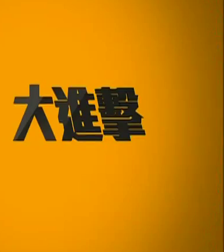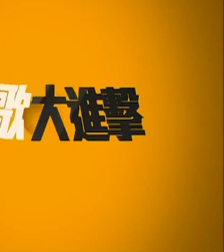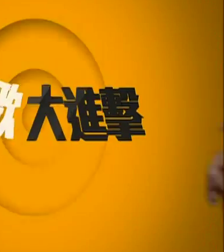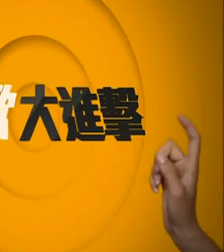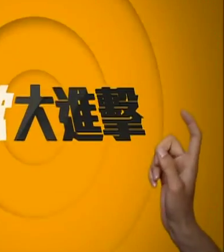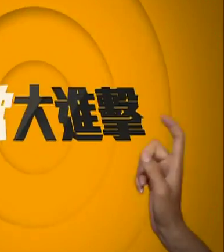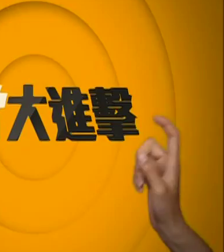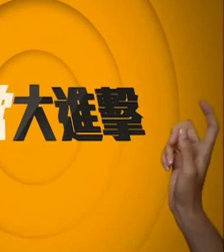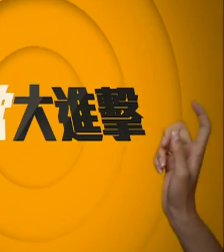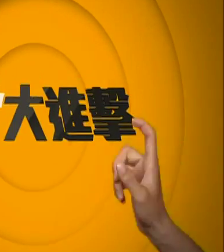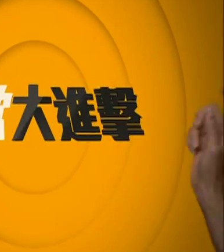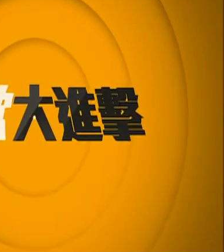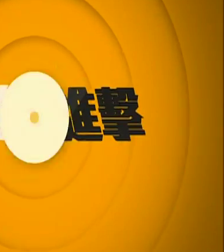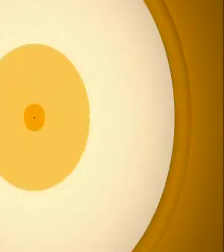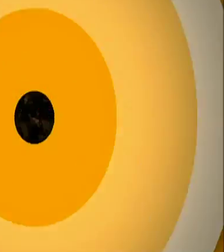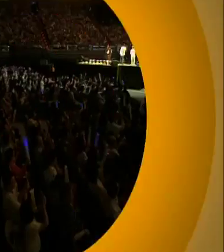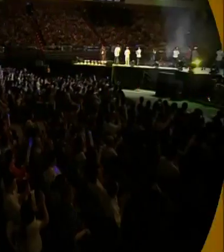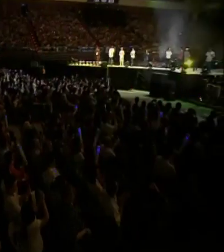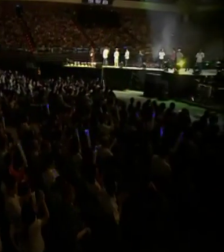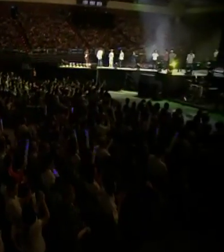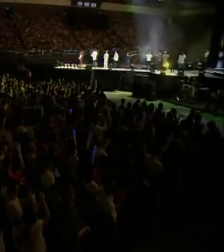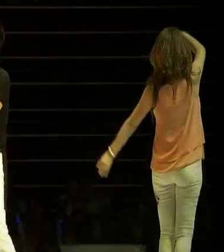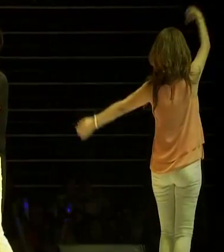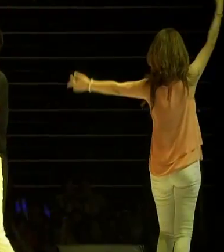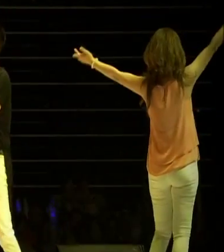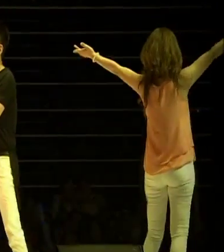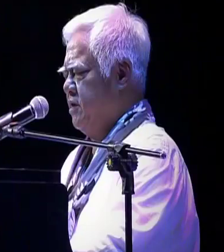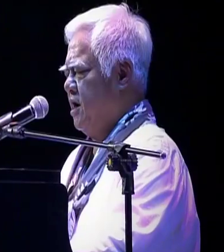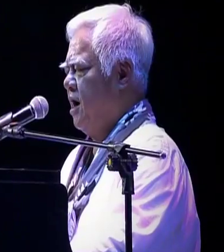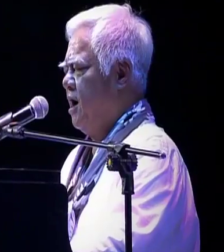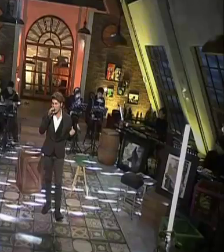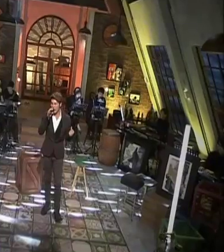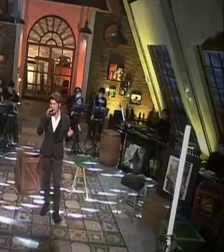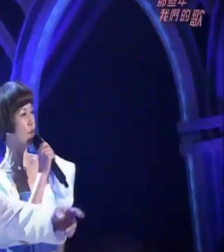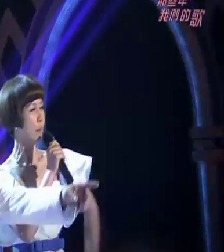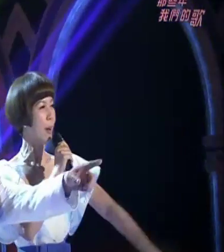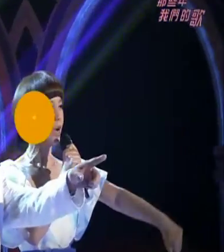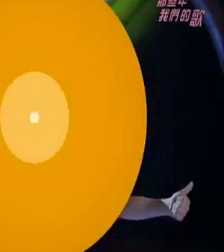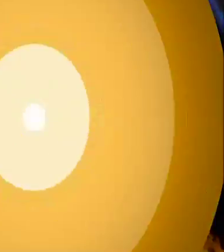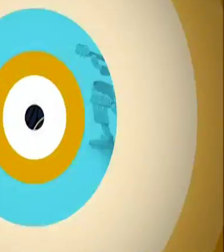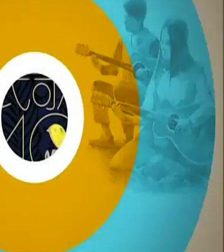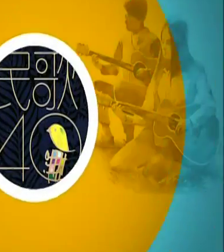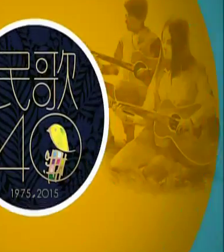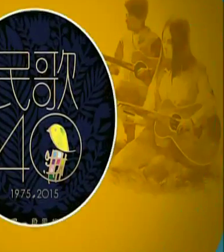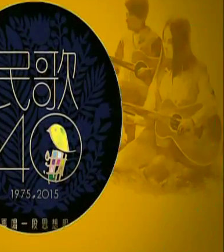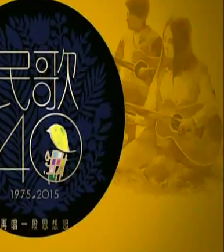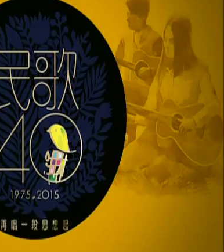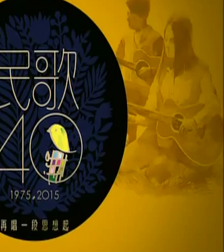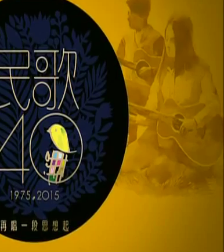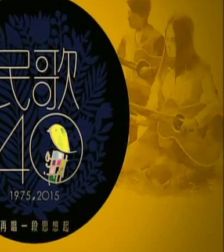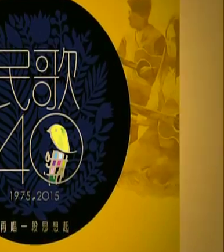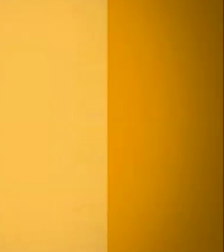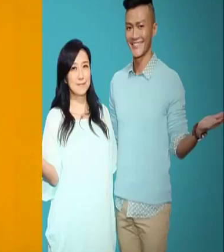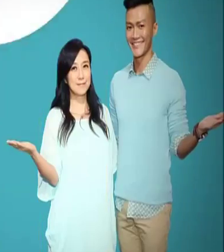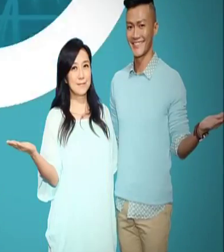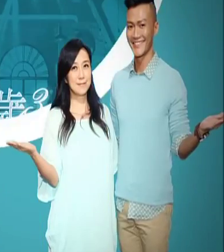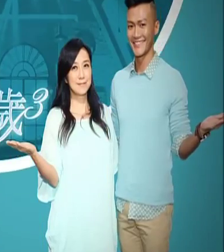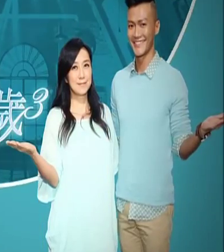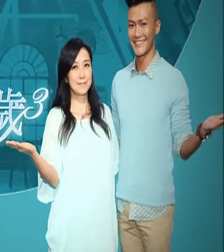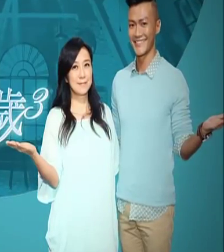好歌大晋级，聆听美妙歌声。如林演唱会现场，民歌四十，音乐万万岁